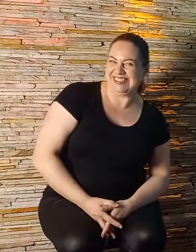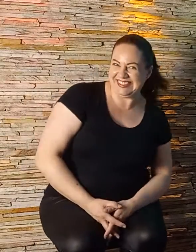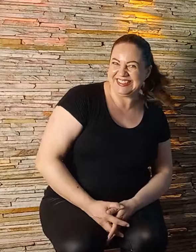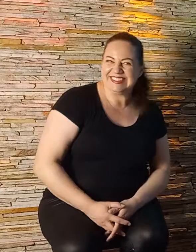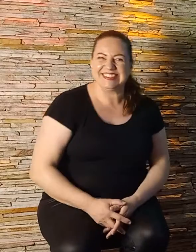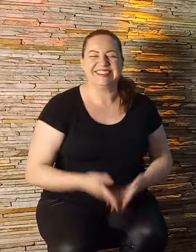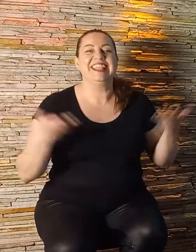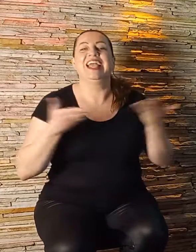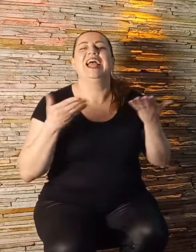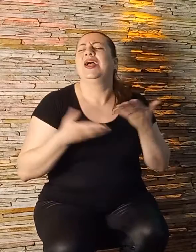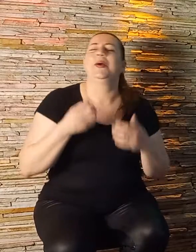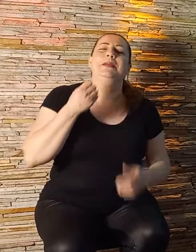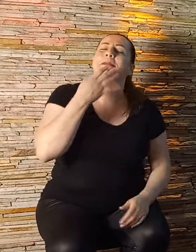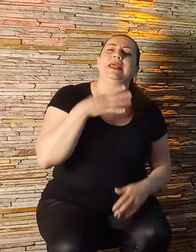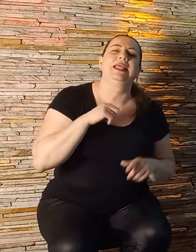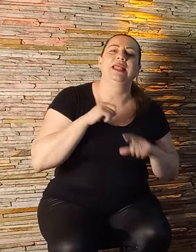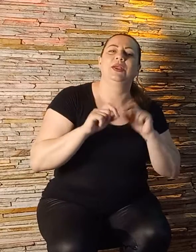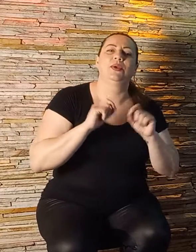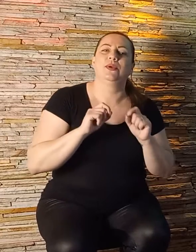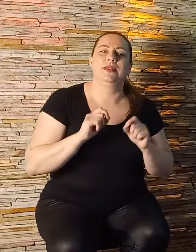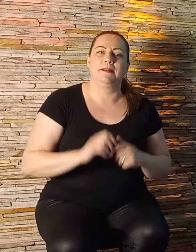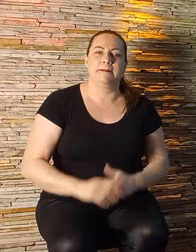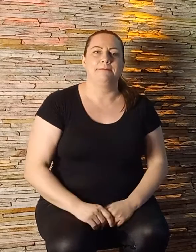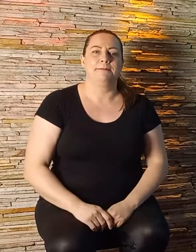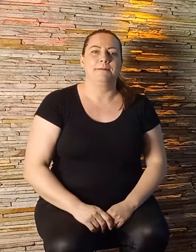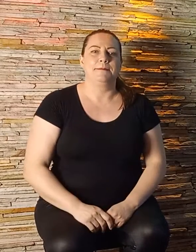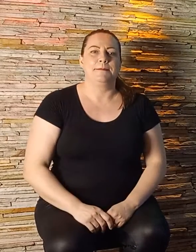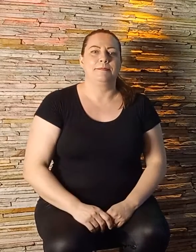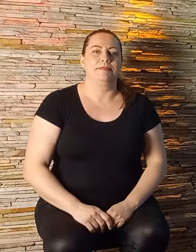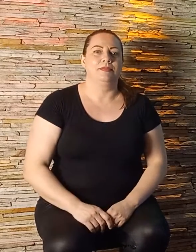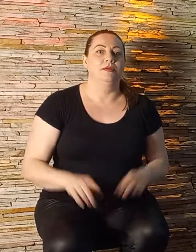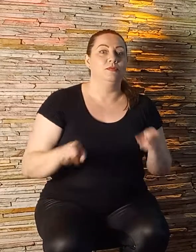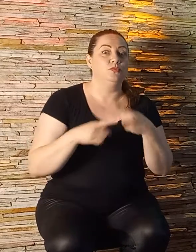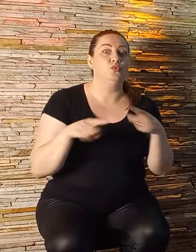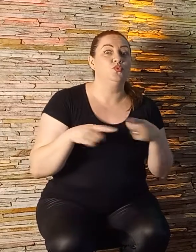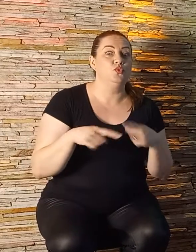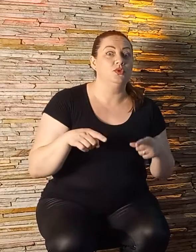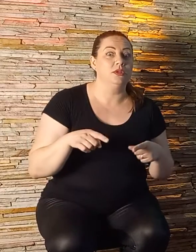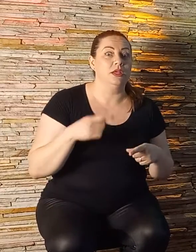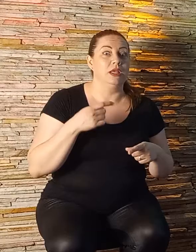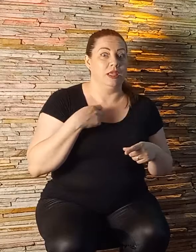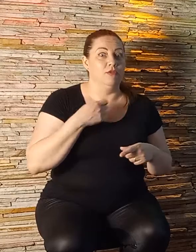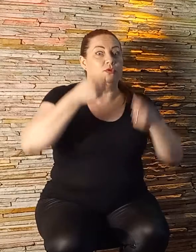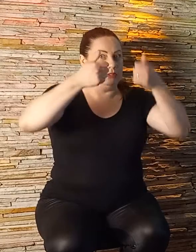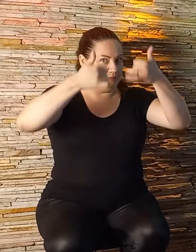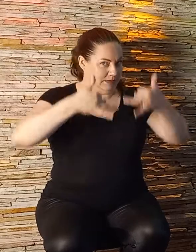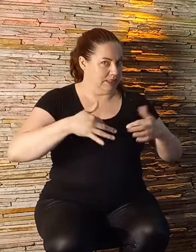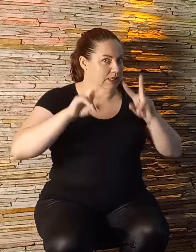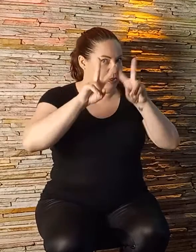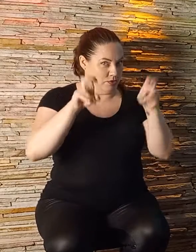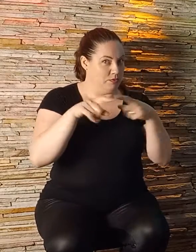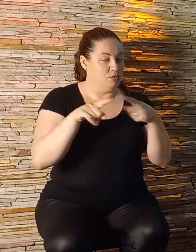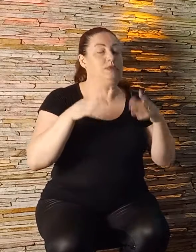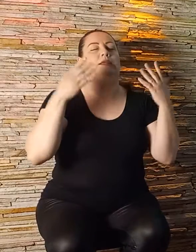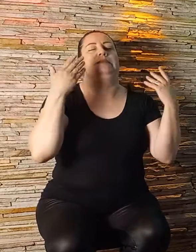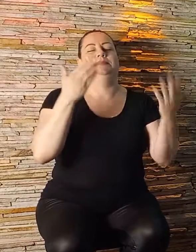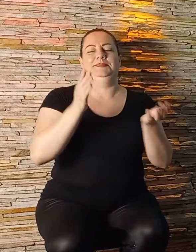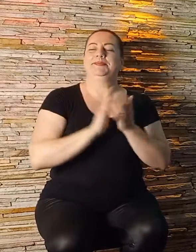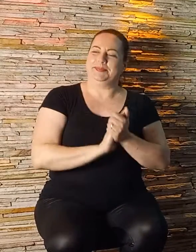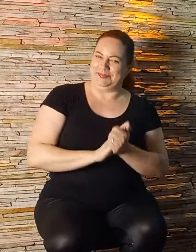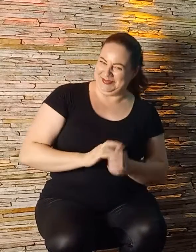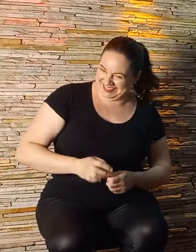que temos agora meu bem e qual é a música que eu vou comprar da música agora um pouquinho então